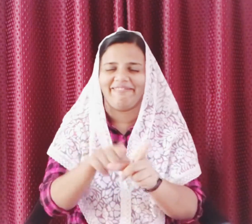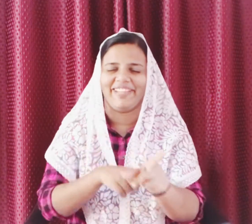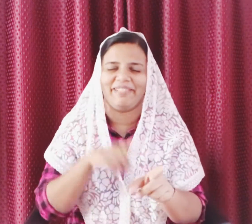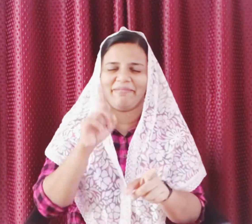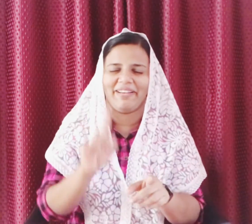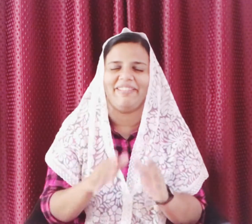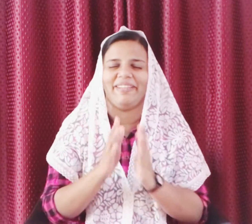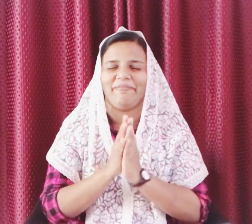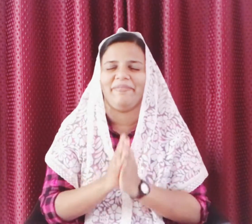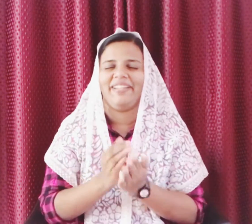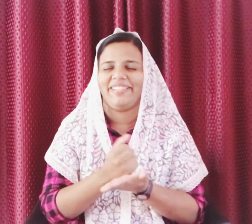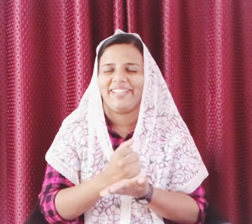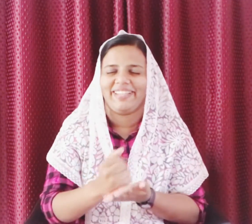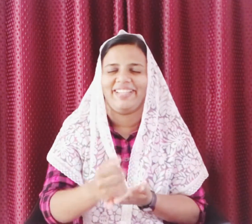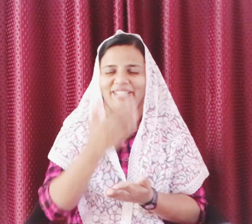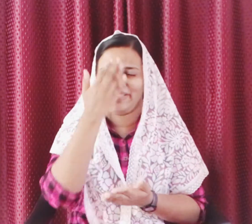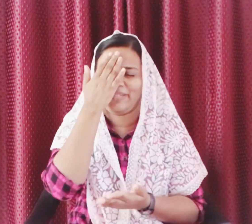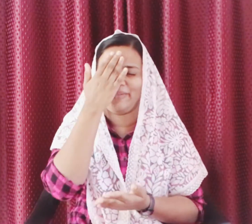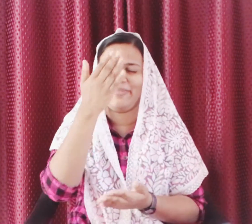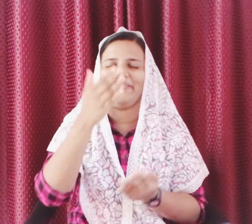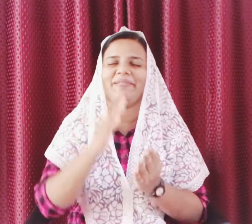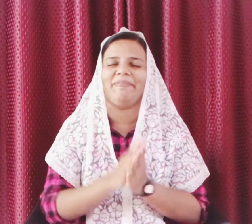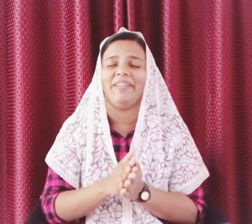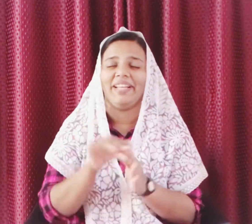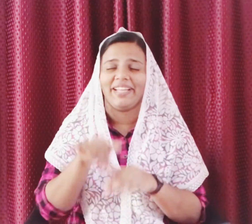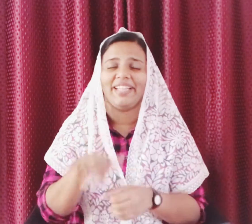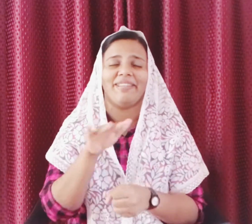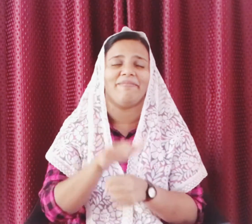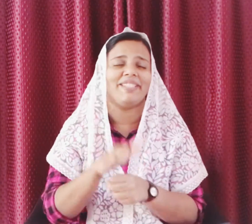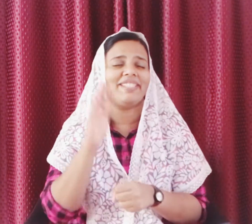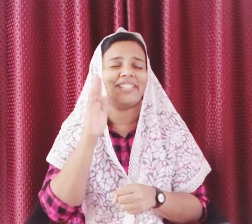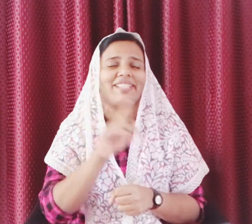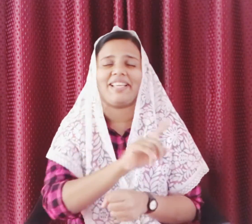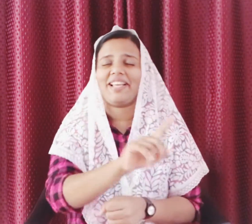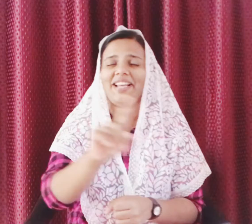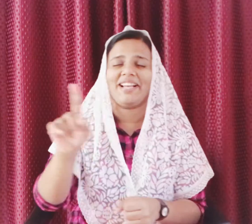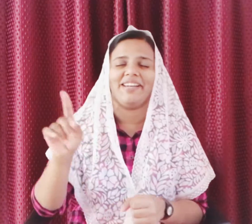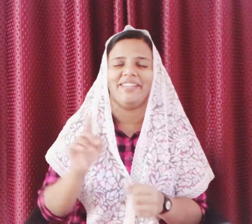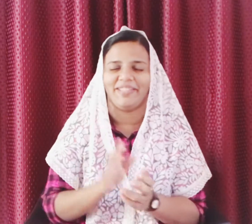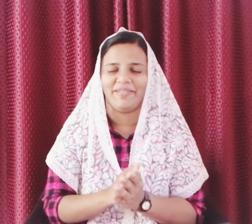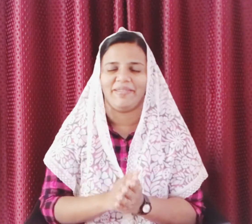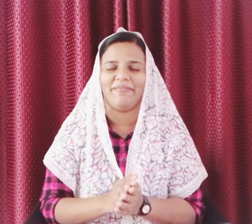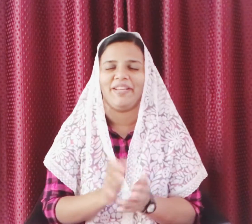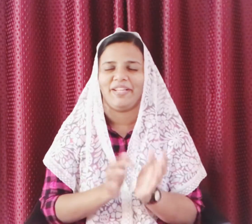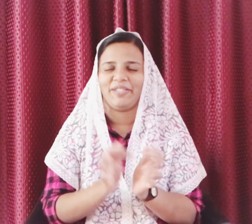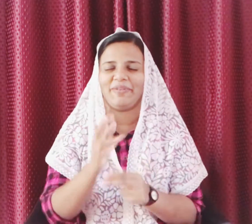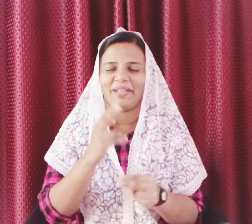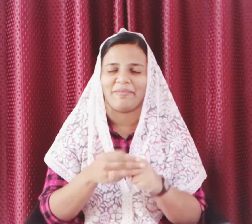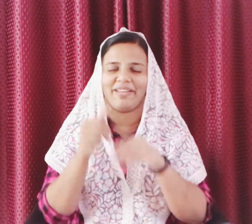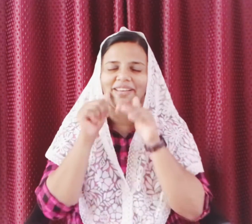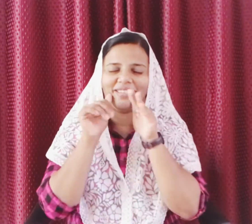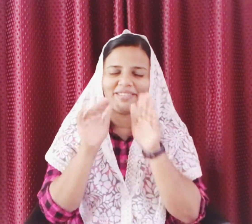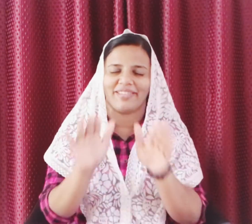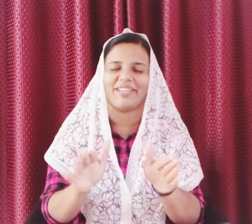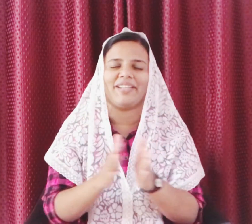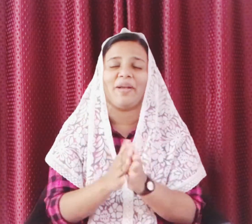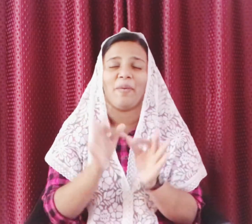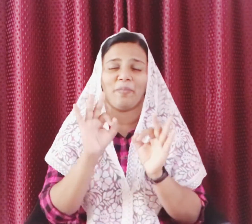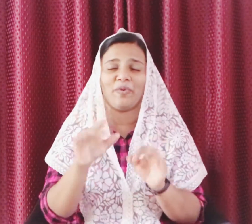തീരുവാൻ കർത്താവെ അങ്ങ് ഇടവരുത്തുന്ന കൃപകൾക്കായി സ്തോത്രം ചെയ്യുന്നു. ഈ ശബ്ദം കേൾക്കുന്ന എല്ലാവരും യേശു ക്രിസ്തുവിൻ്റെ നാമത്തിൽ അനുഗ്രഹിക്കുക. ഈ